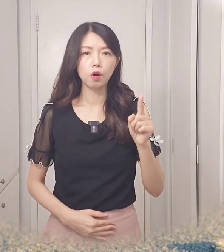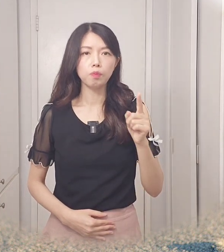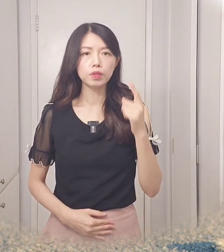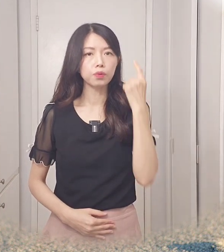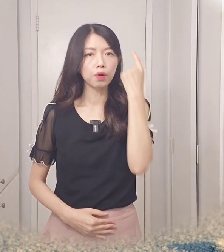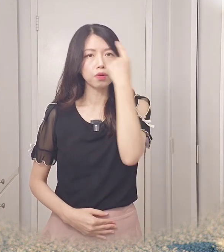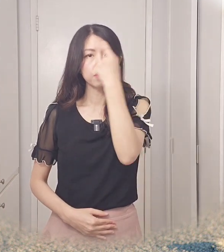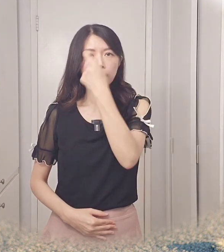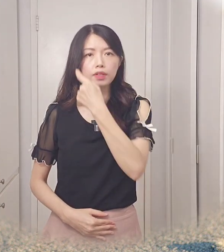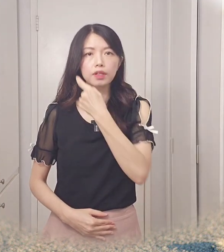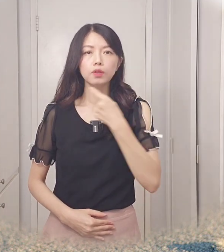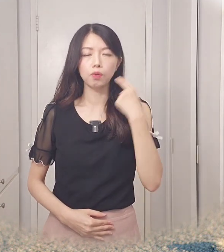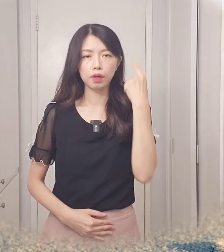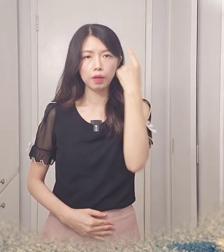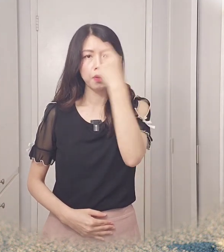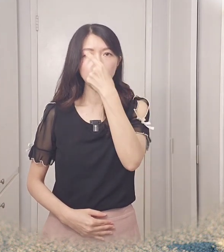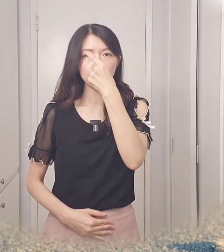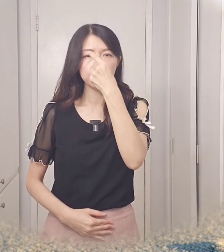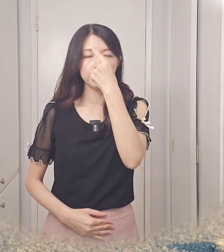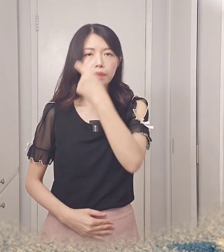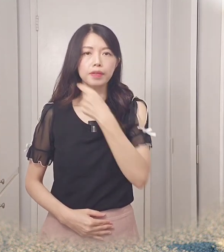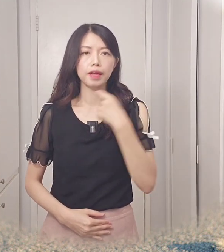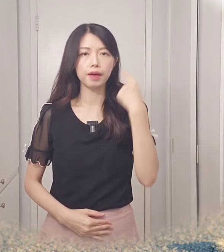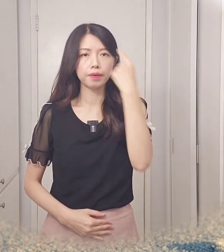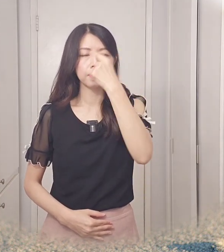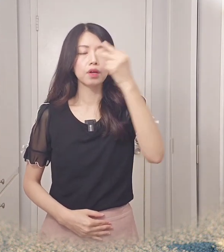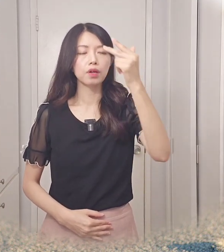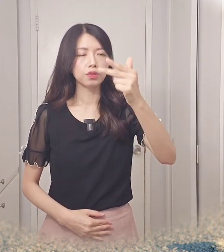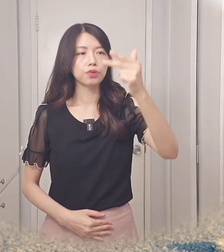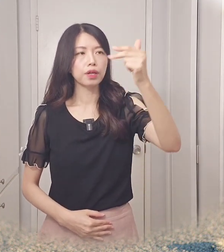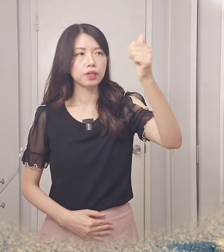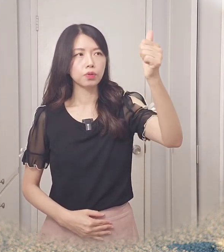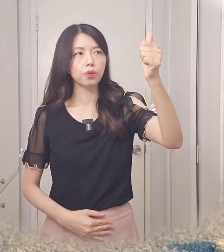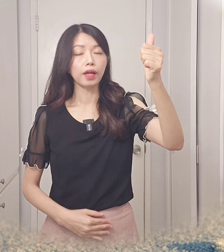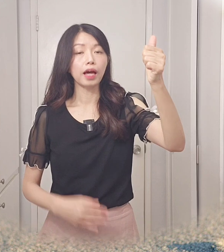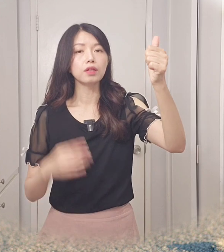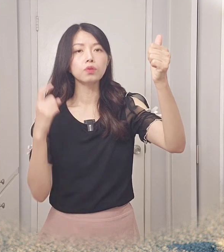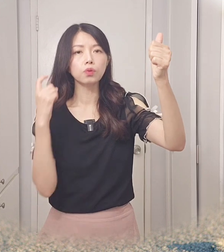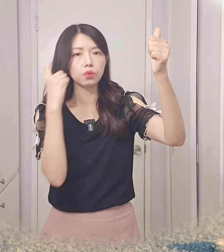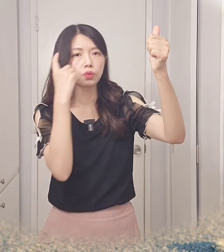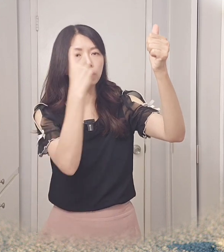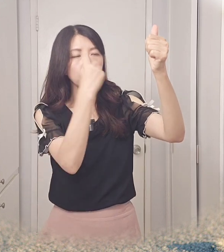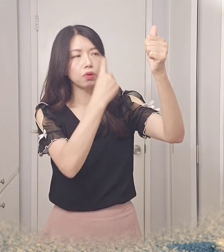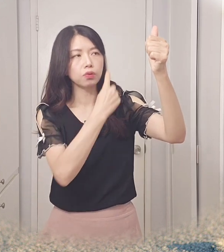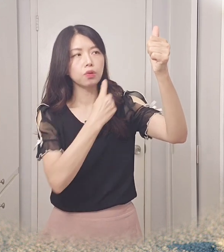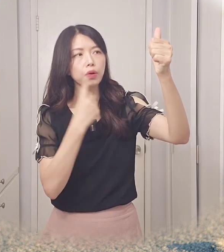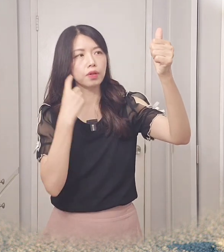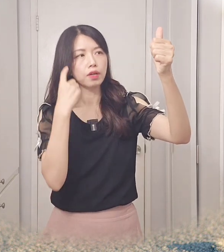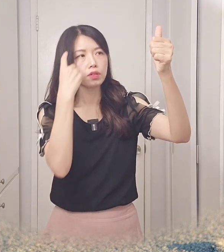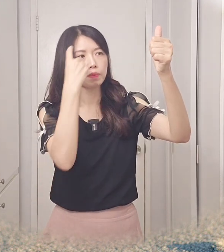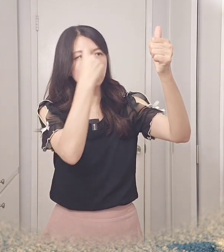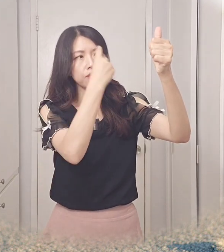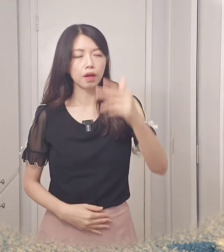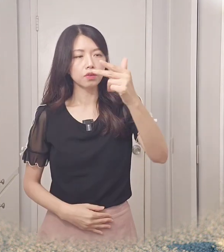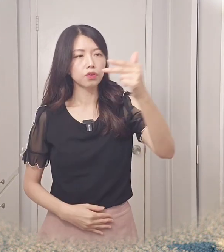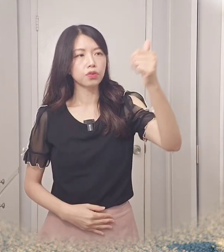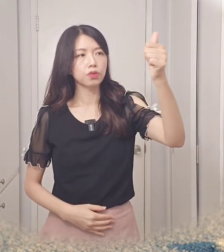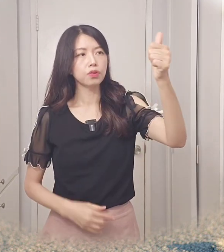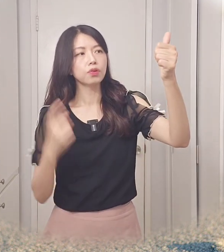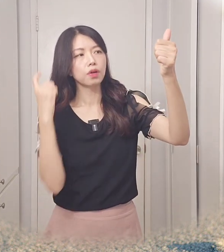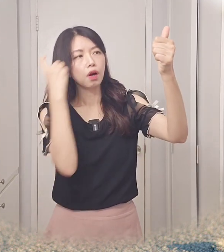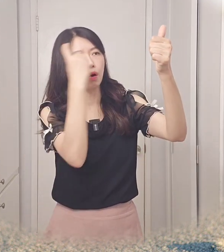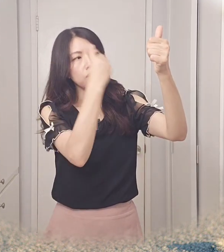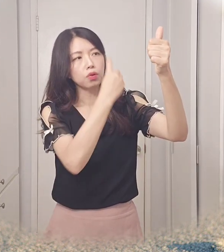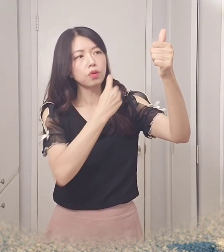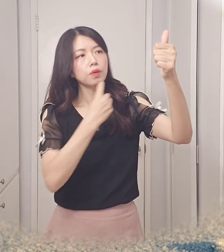수어는 검지로 얼굴 전체를 동그랗게 표현해 주시면 됩니다. 주 하시고 다른 손으로 얼굴 표현을 해주시면 되고요.